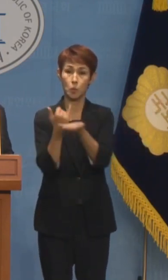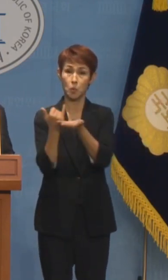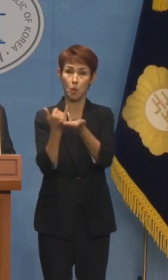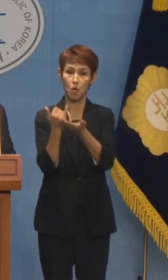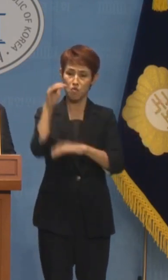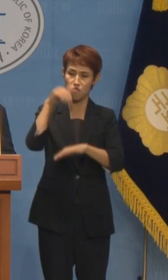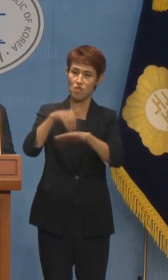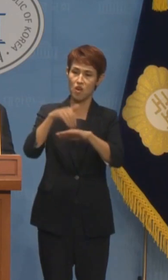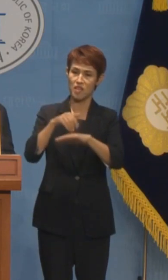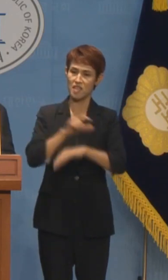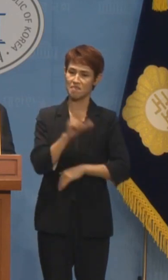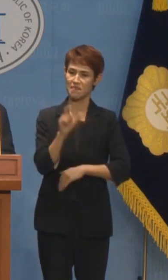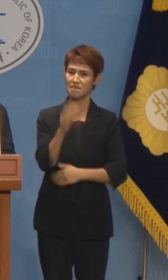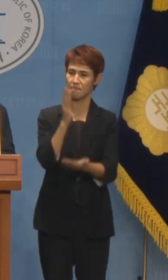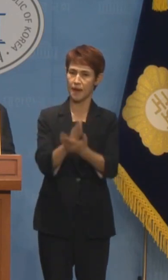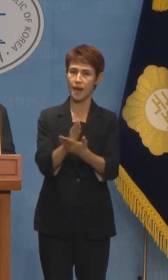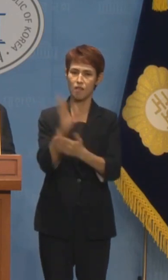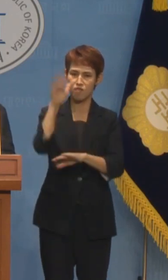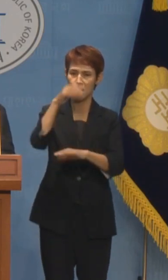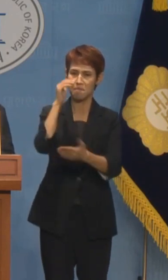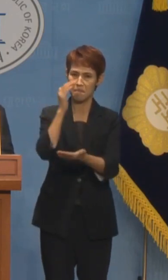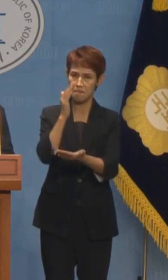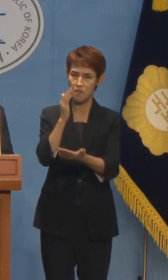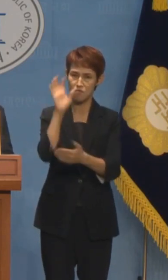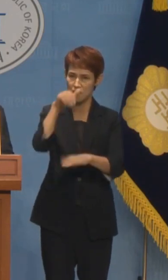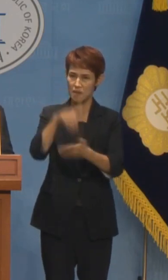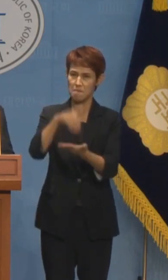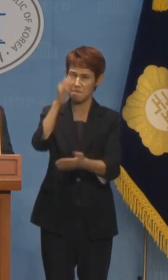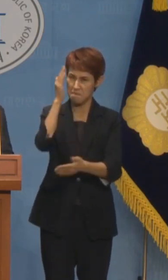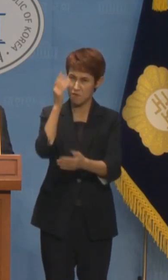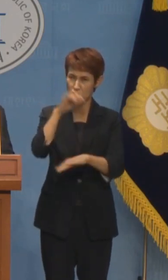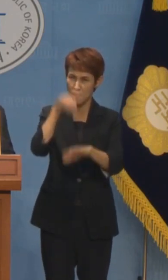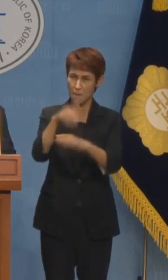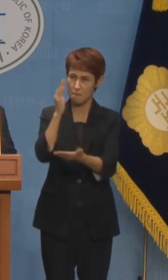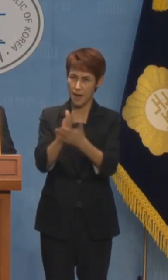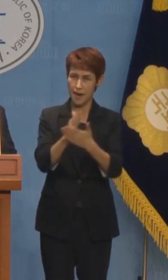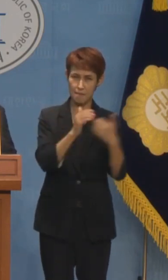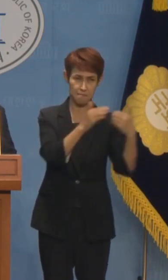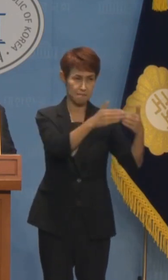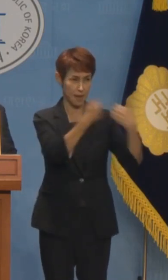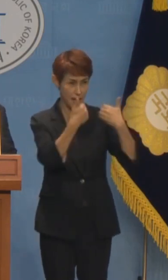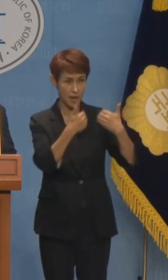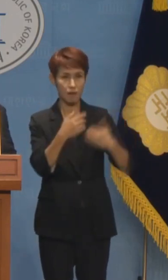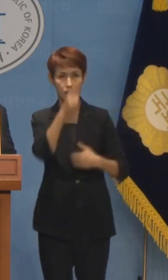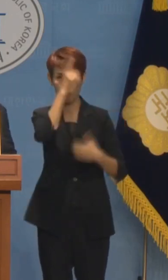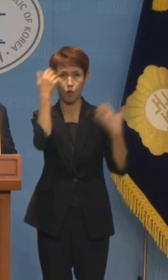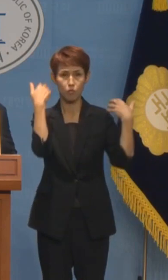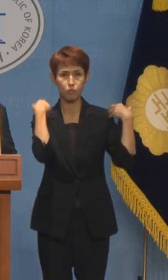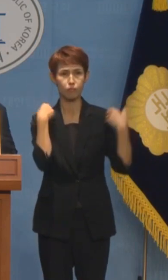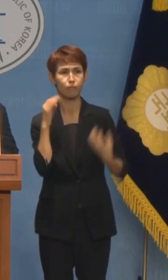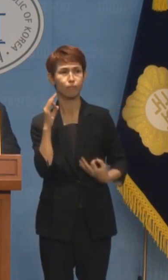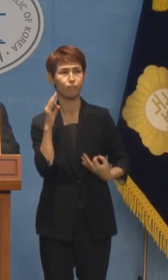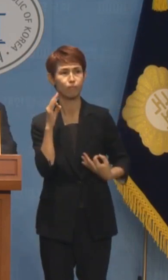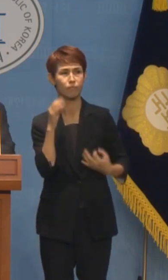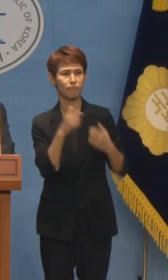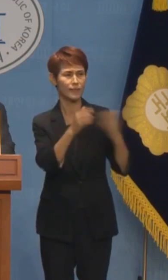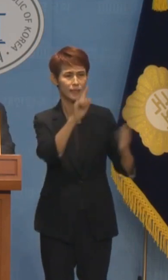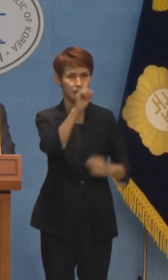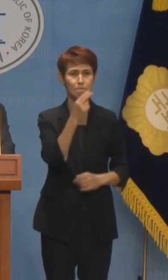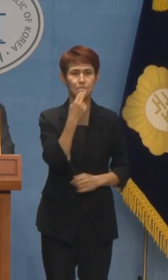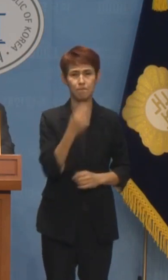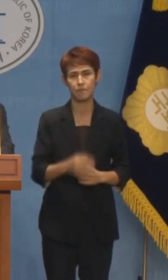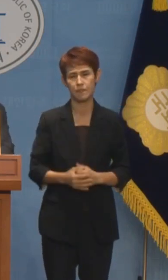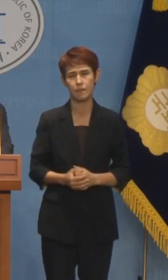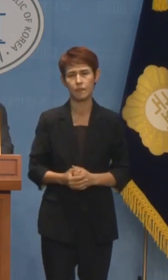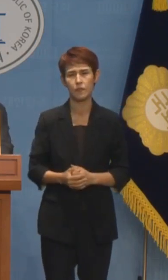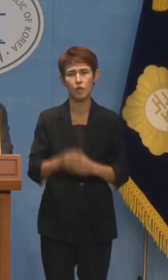훈련이라는 명칭을 쓰지 말고 훈련하지 말라는 망발 했습니다 이것에 대해서 정부가 아무런 대응을 하지 않고 있습니다 윤성일